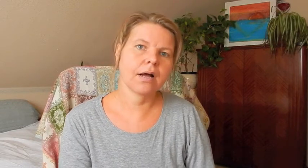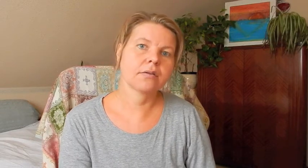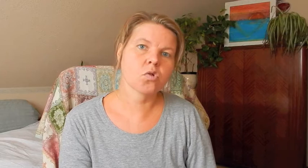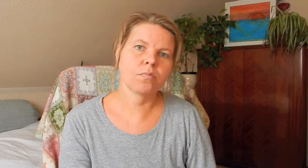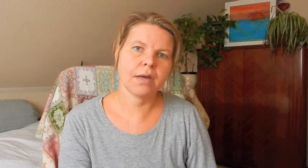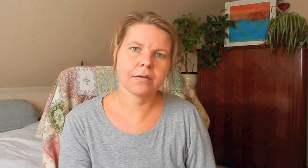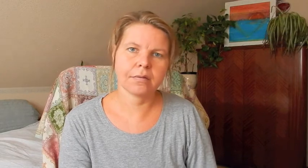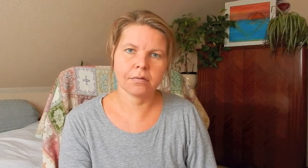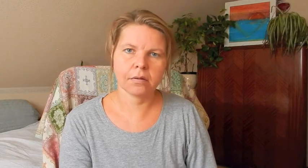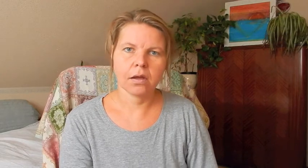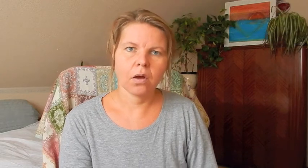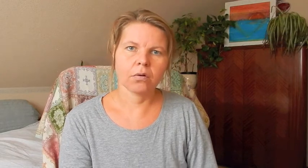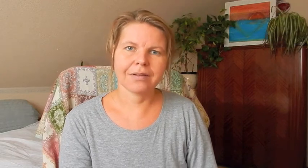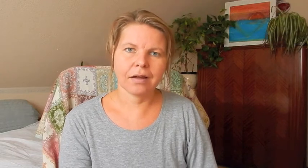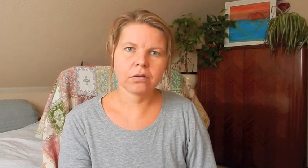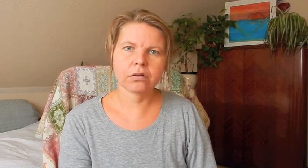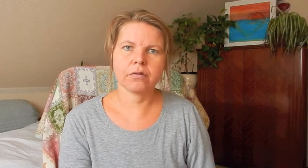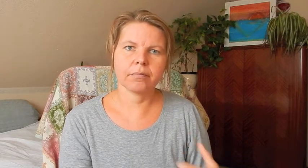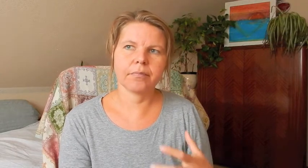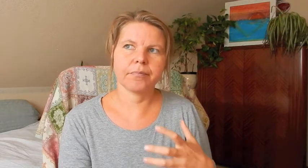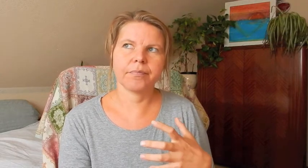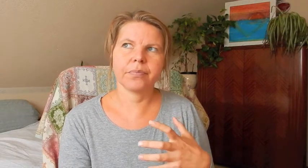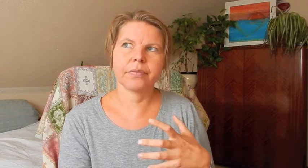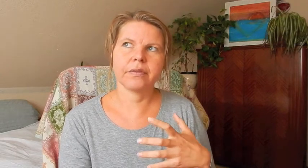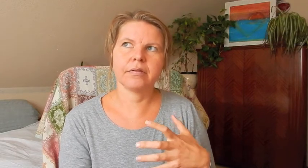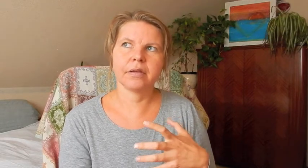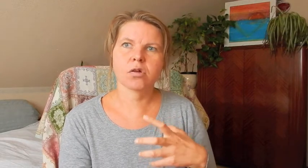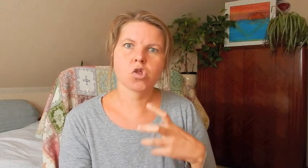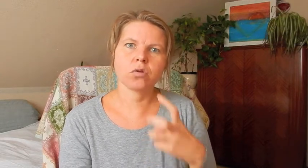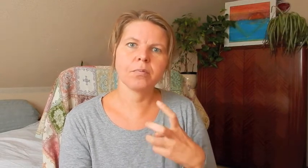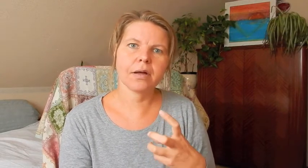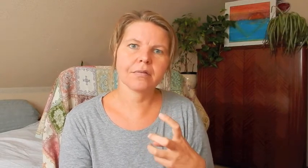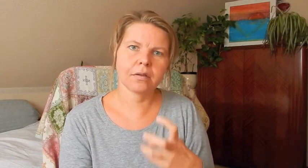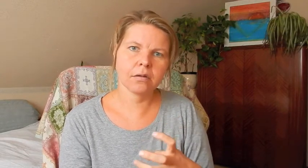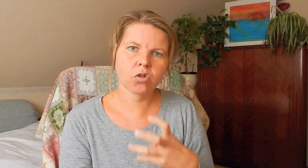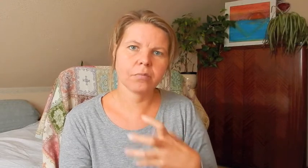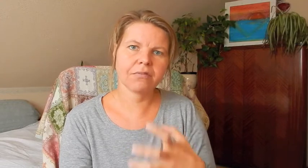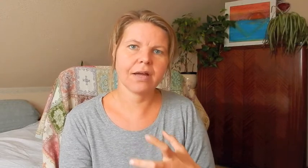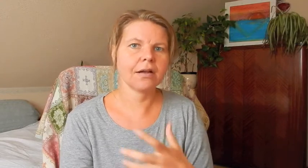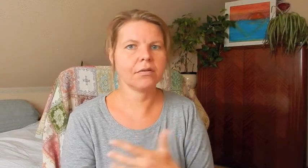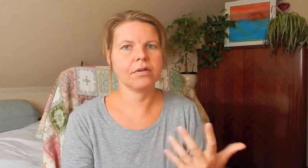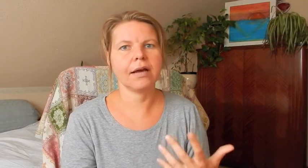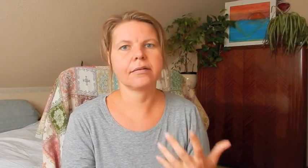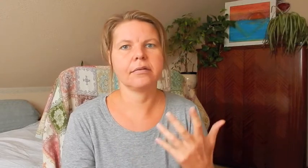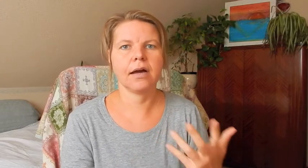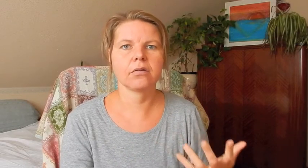alte Schmerzen und dadurch die Dinge schlimmer sind, schlimmer werden als vielleicht die